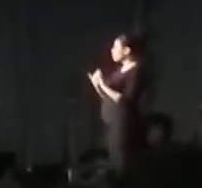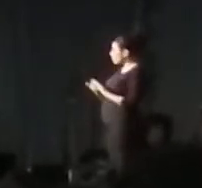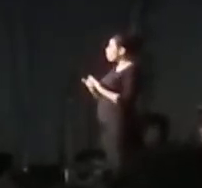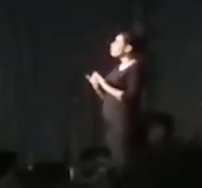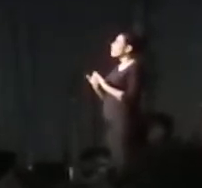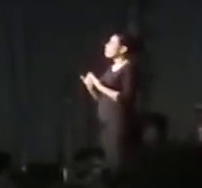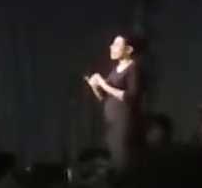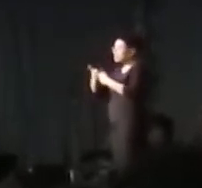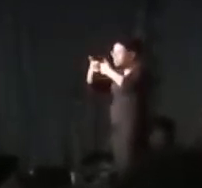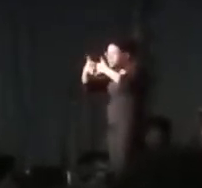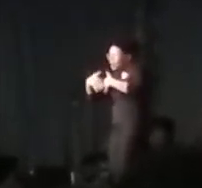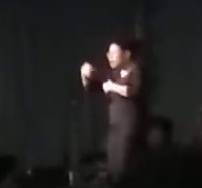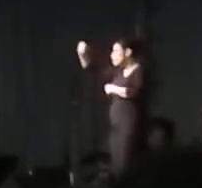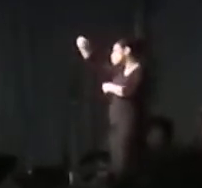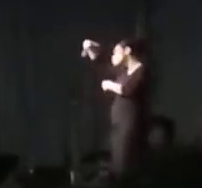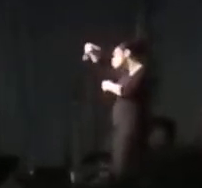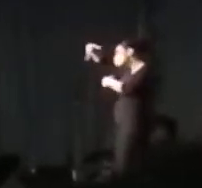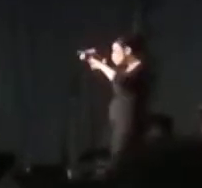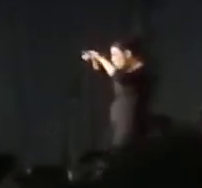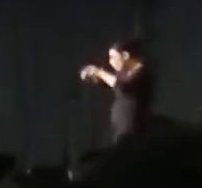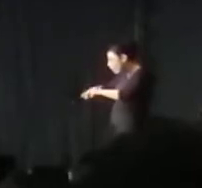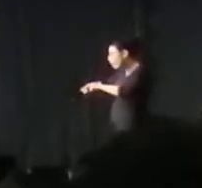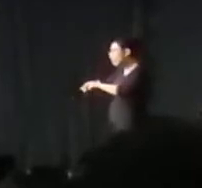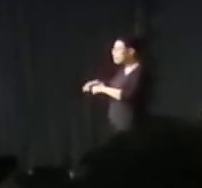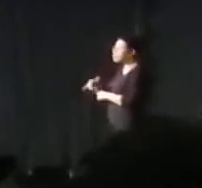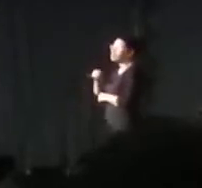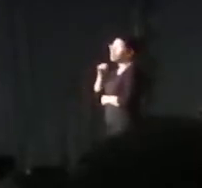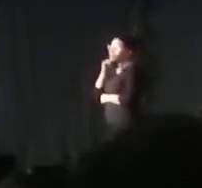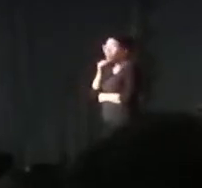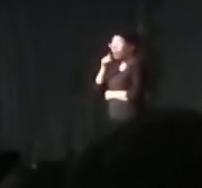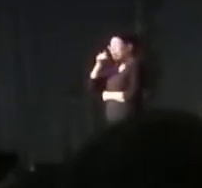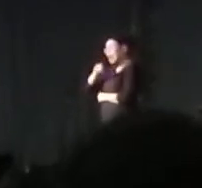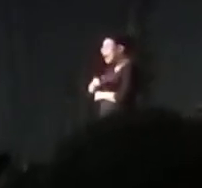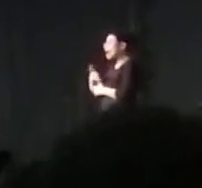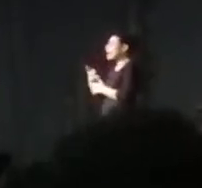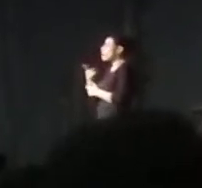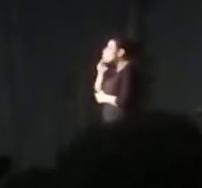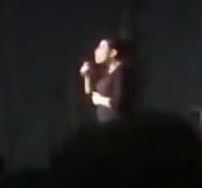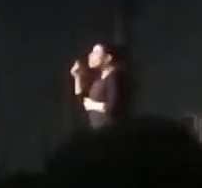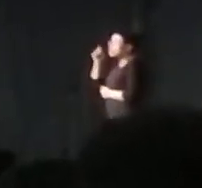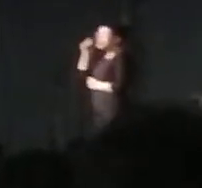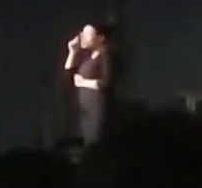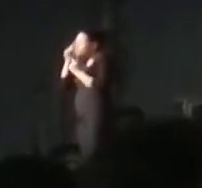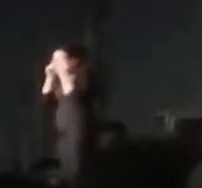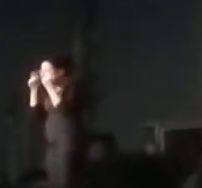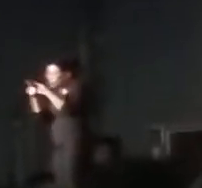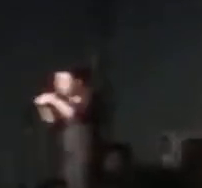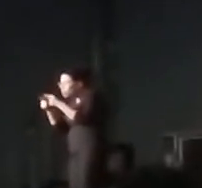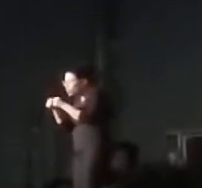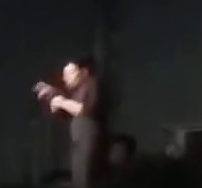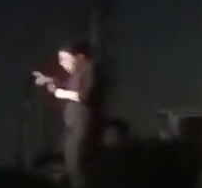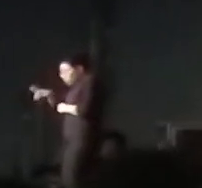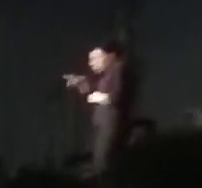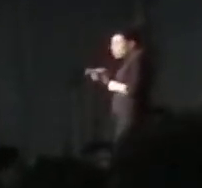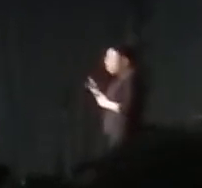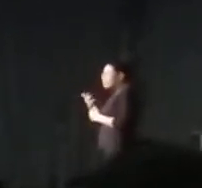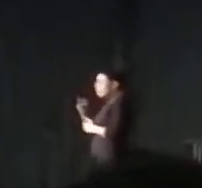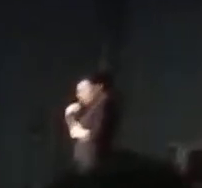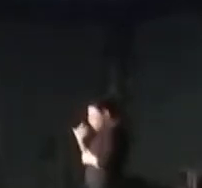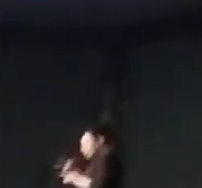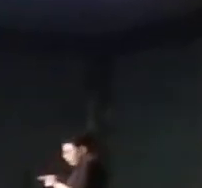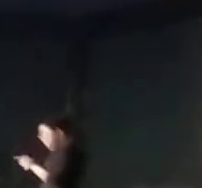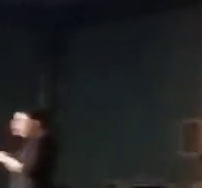a luminosidade do local. No caso do Gil Rugai, eu fui fazer uma reprodução aí civil por minha conta, quando